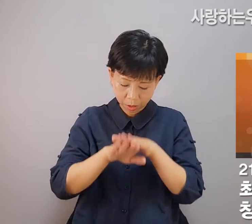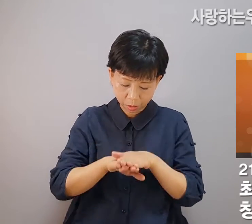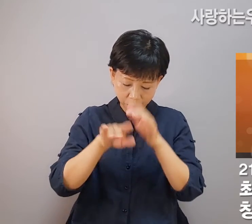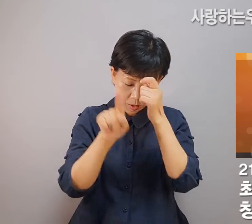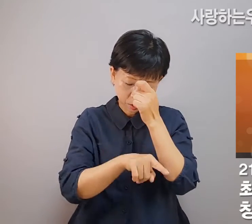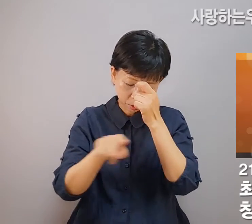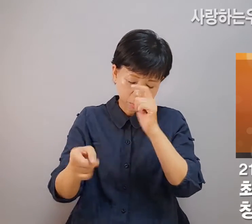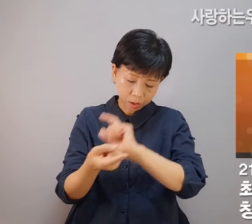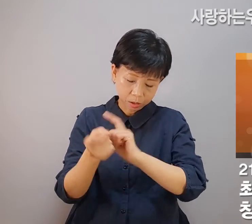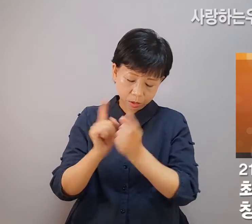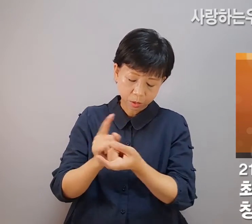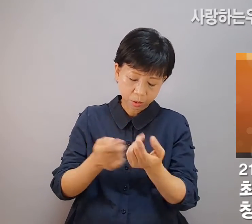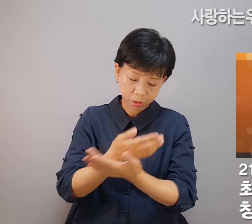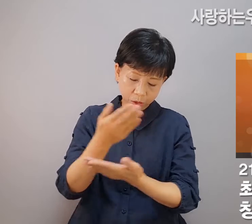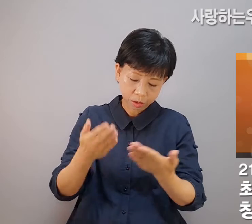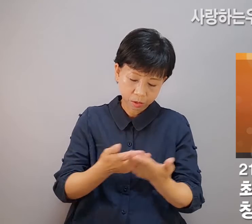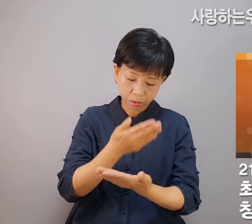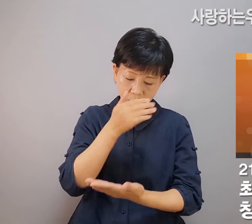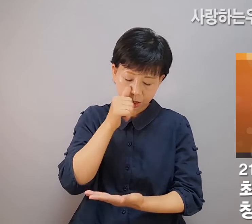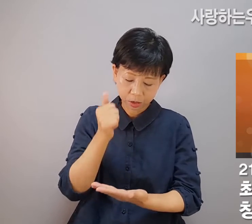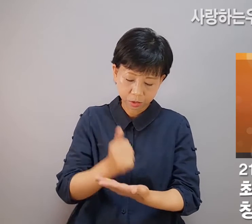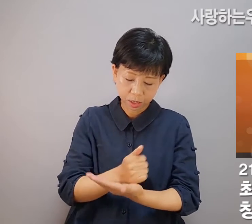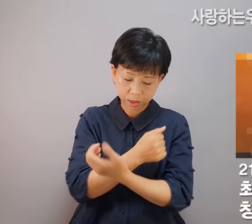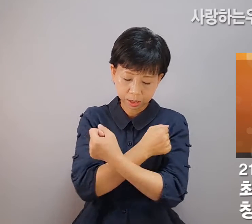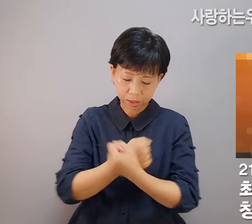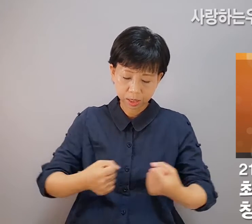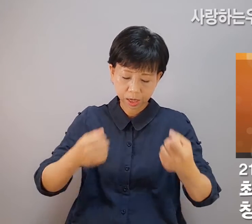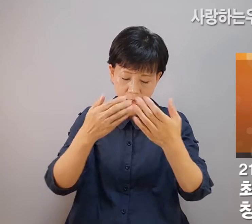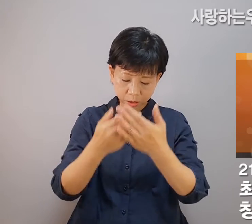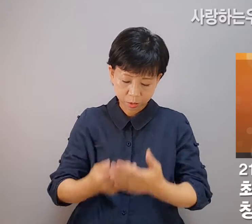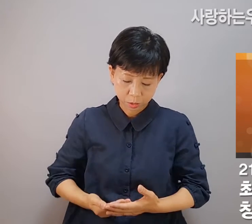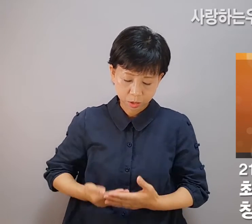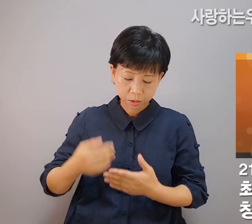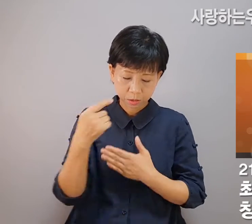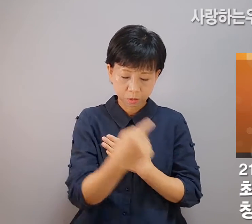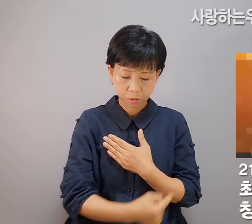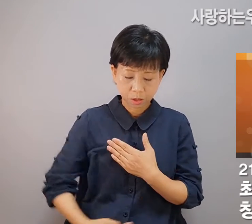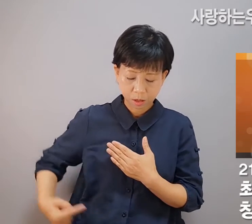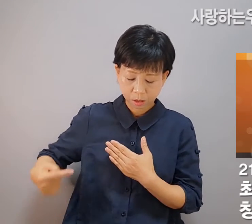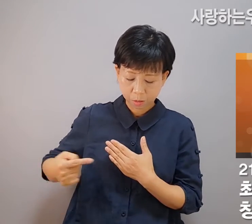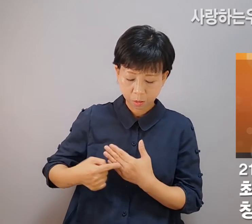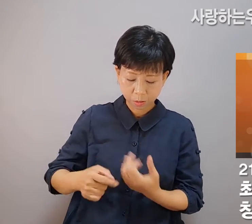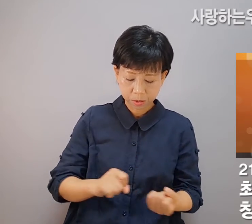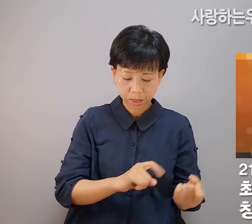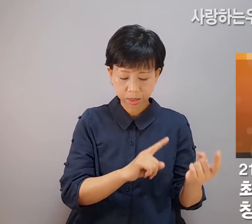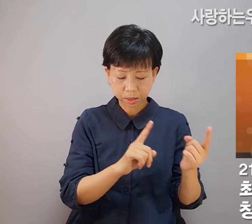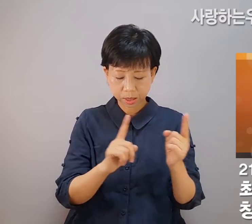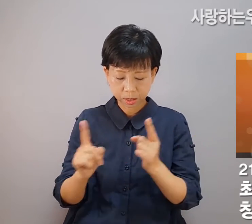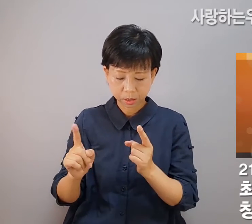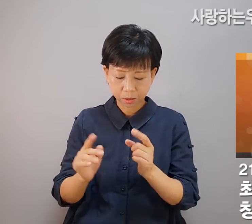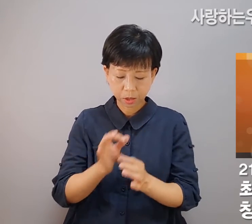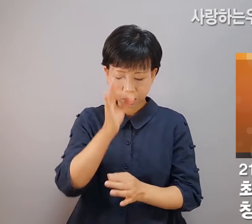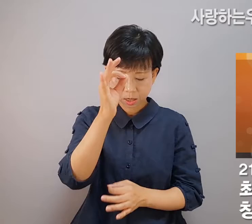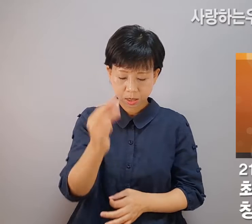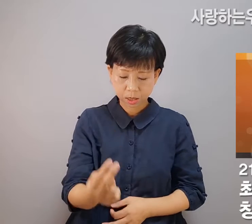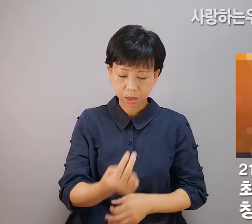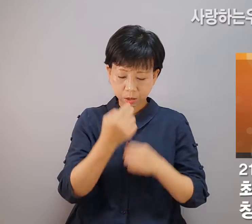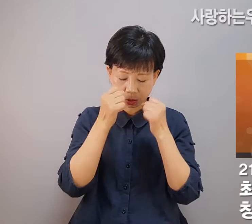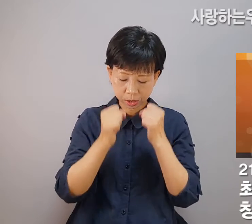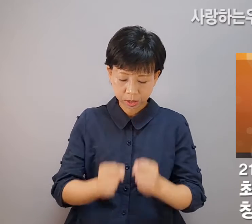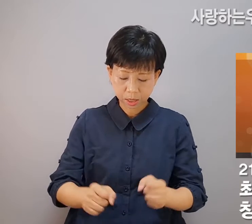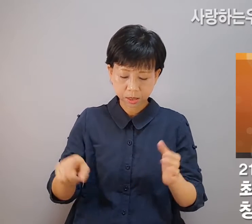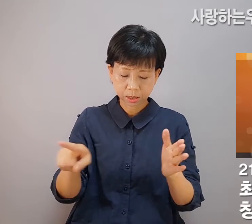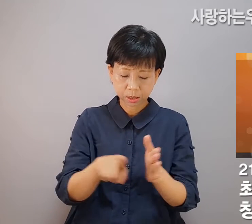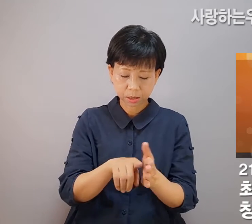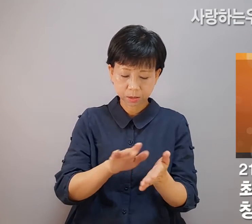공회와 성도가 서로 교통하는 것과 죄를 사하여 주시는 것과 몸이 다시 사는 것과